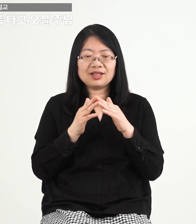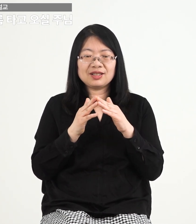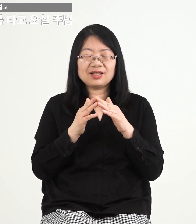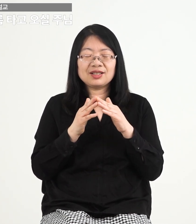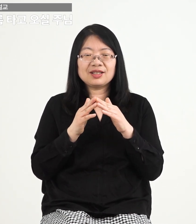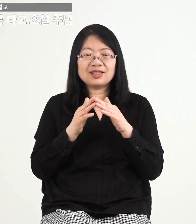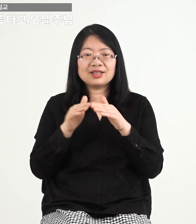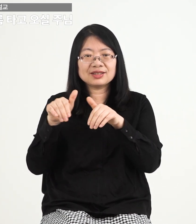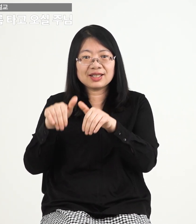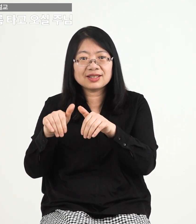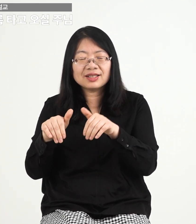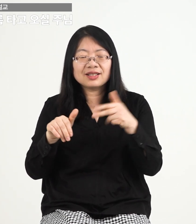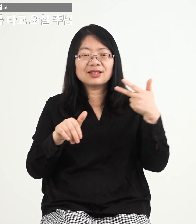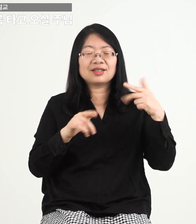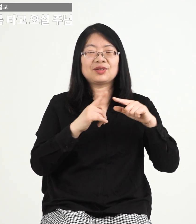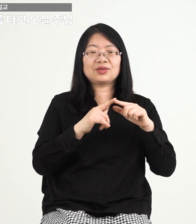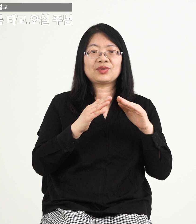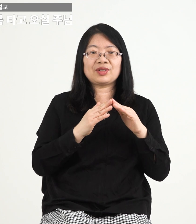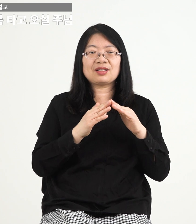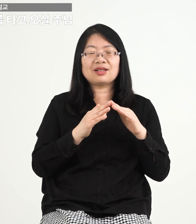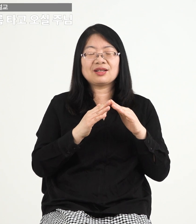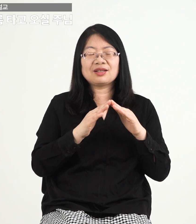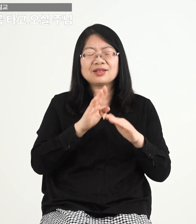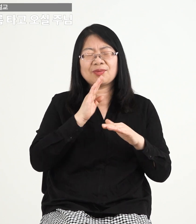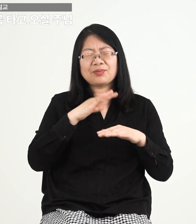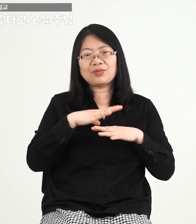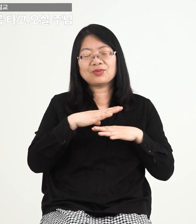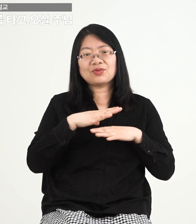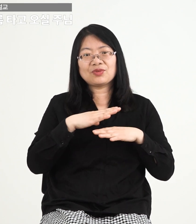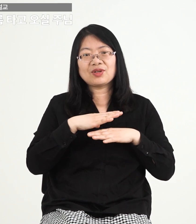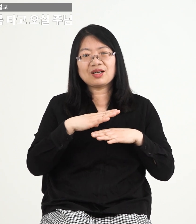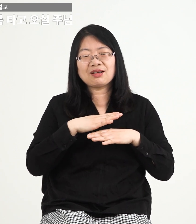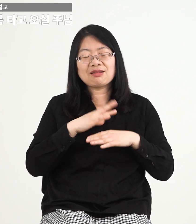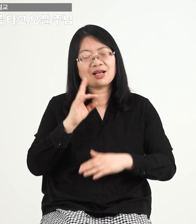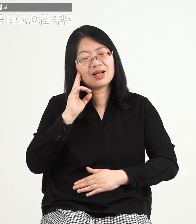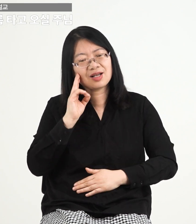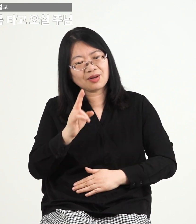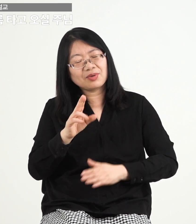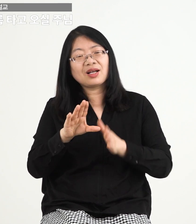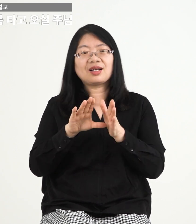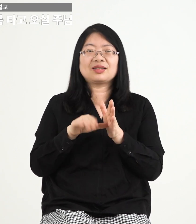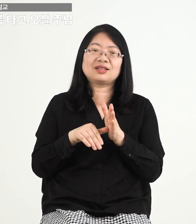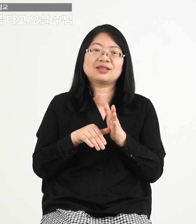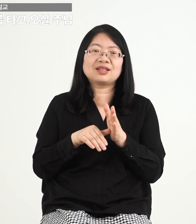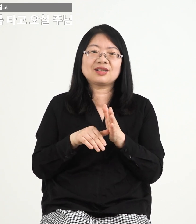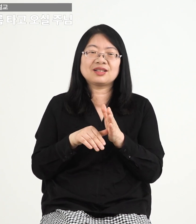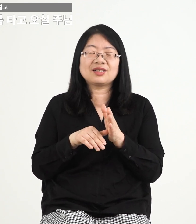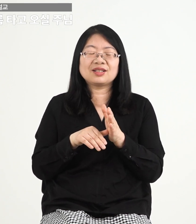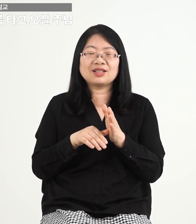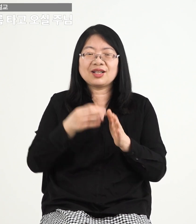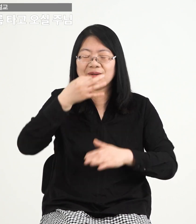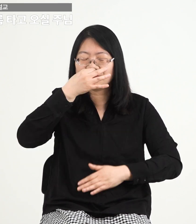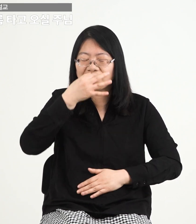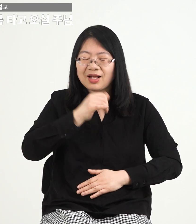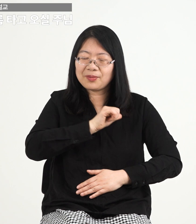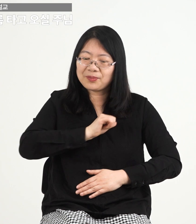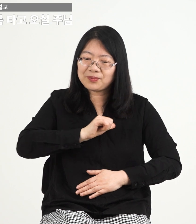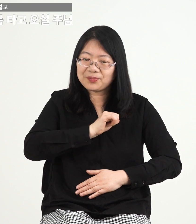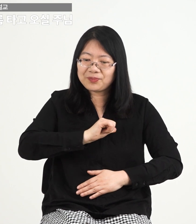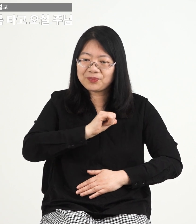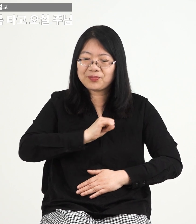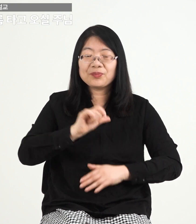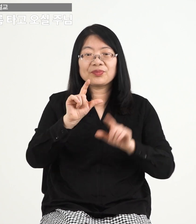사자들이 7교회 그런 서슬퍼런 아주 참혹한 시대를 겨우겨우 버티고